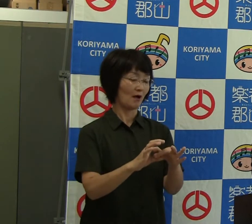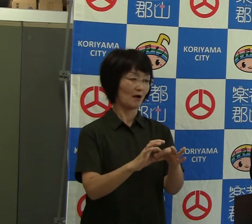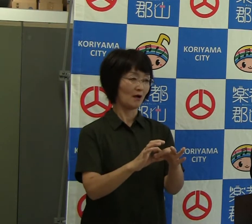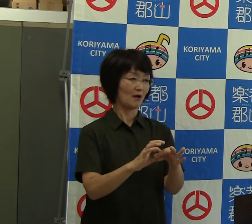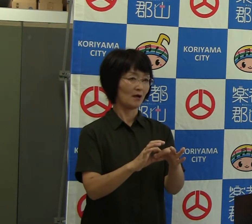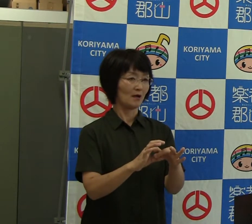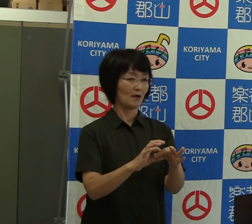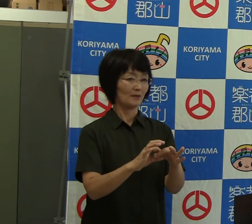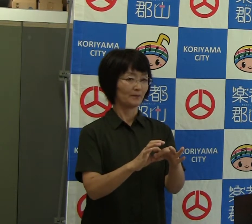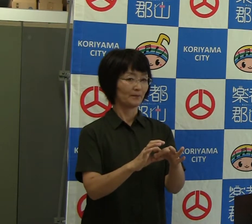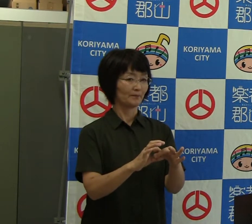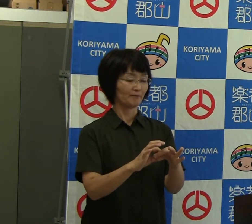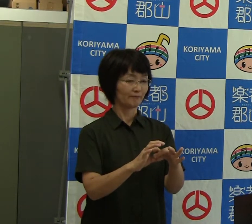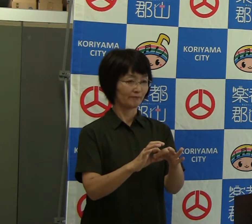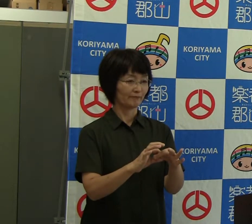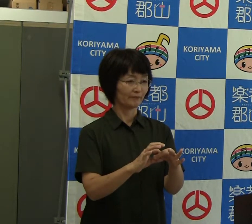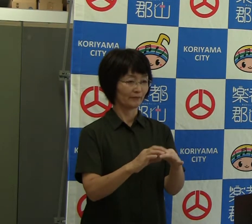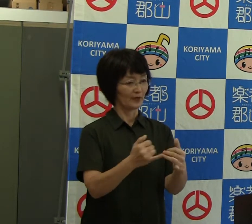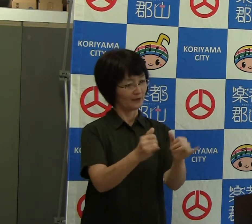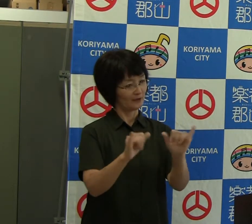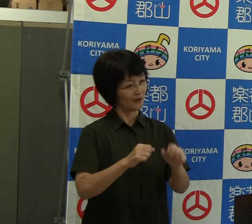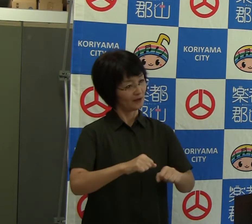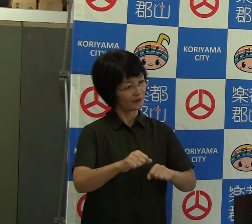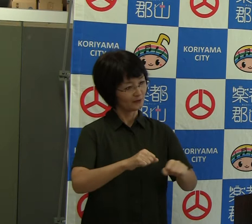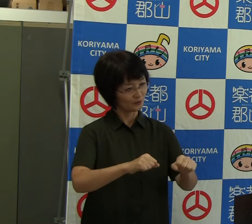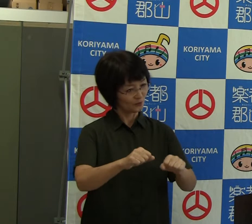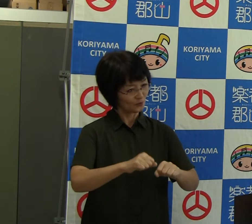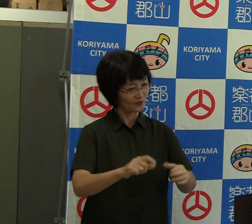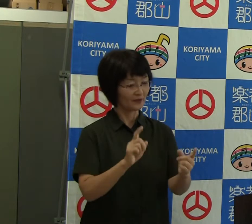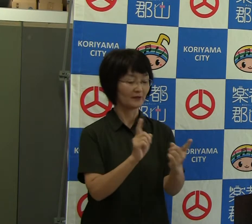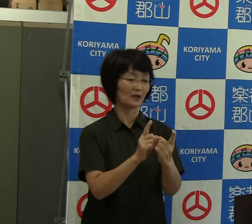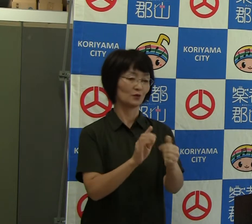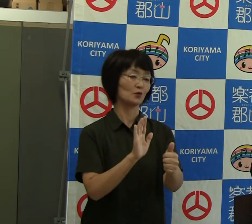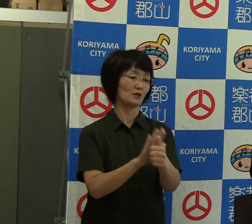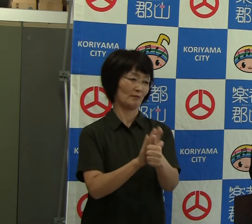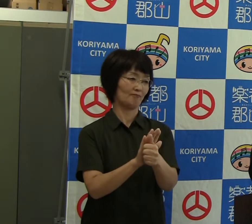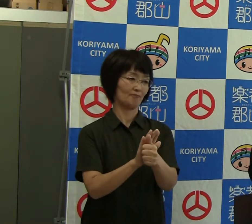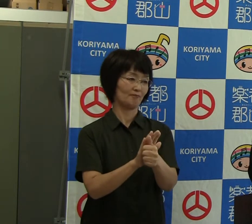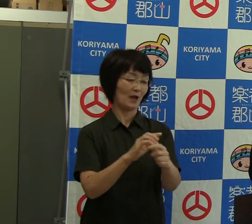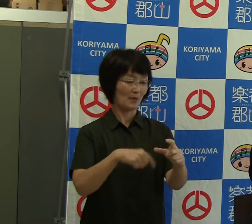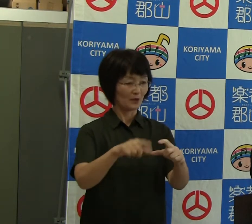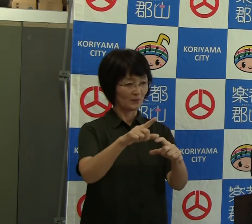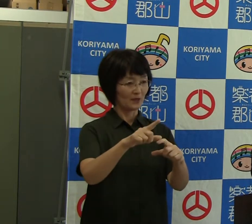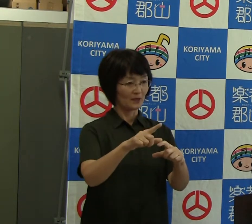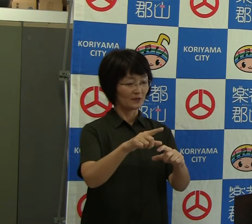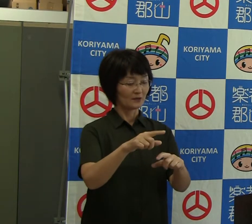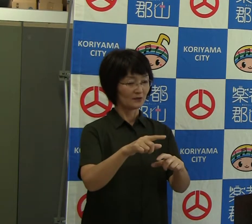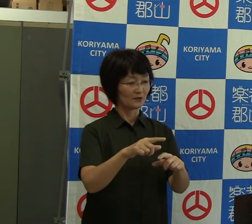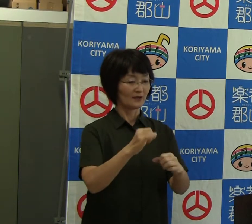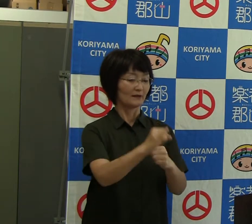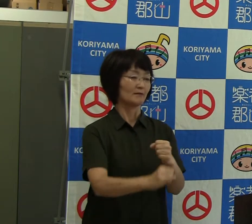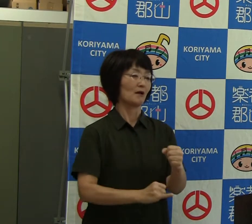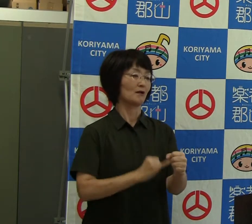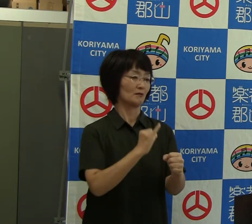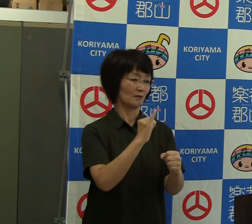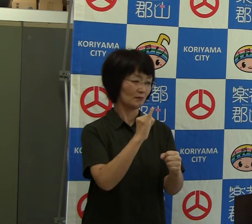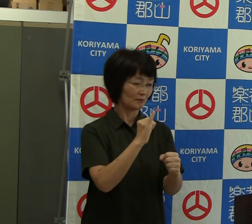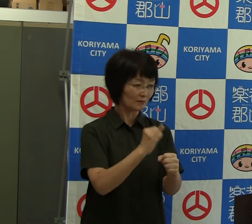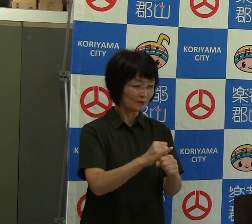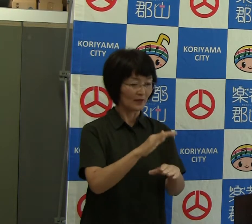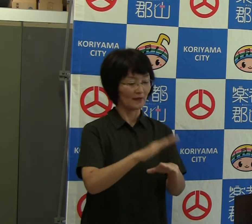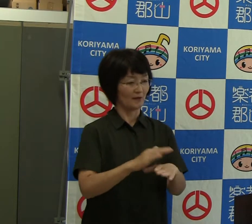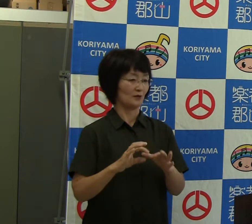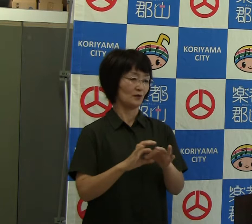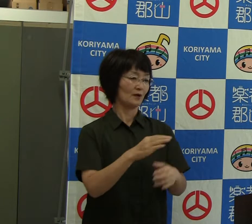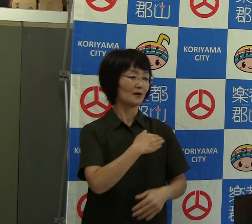た社会活動に対する支援というのが、ますますこのネットを通じて可能になっていくのかな